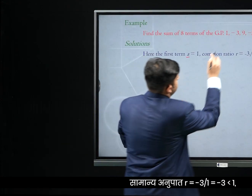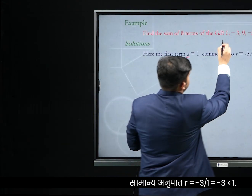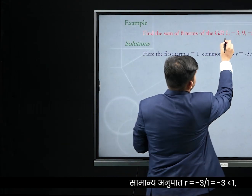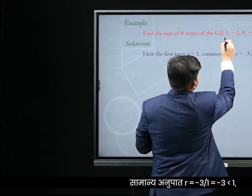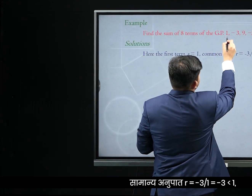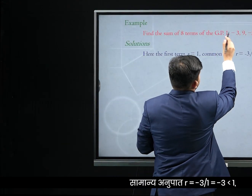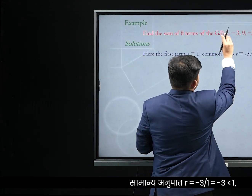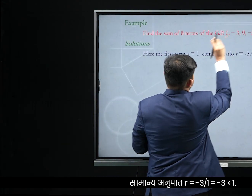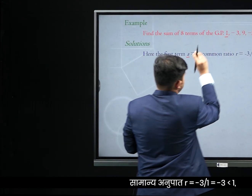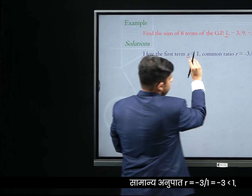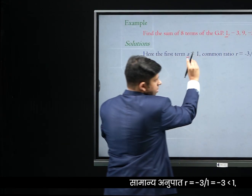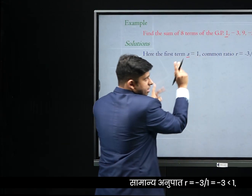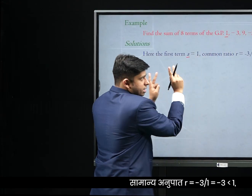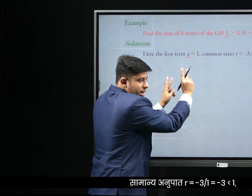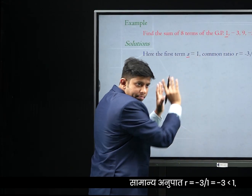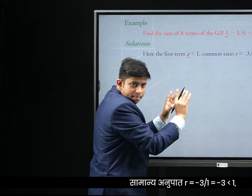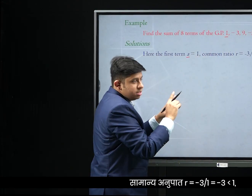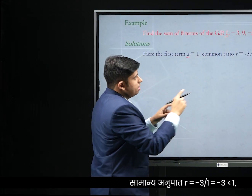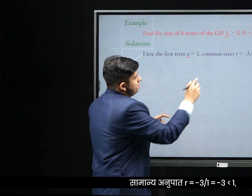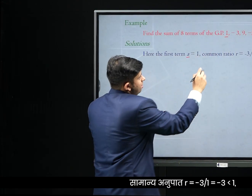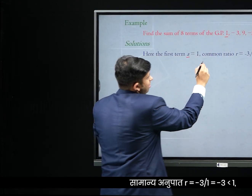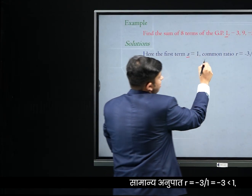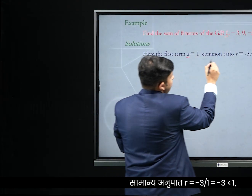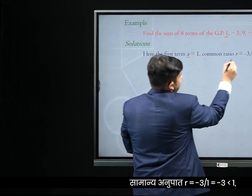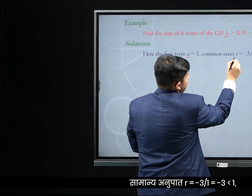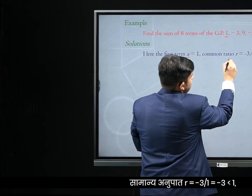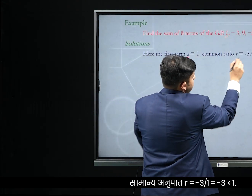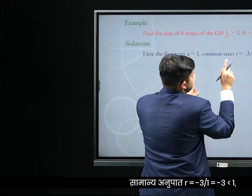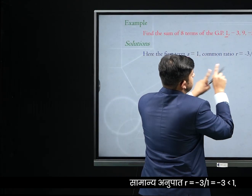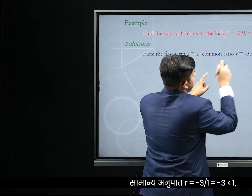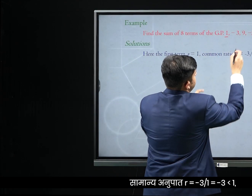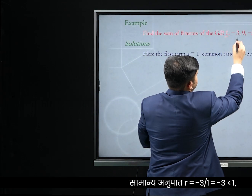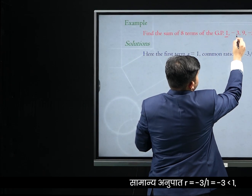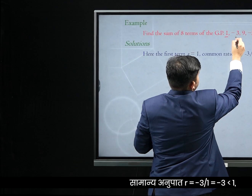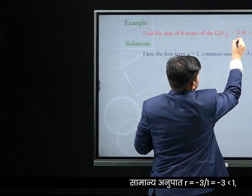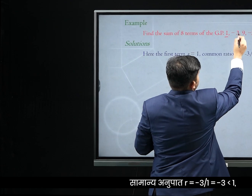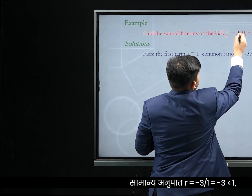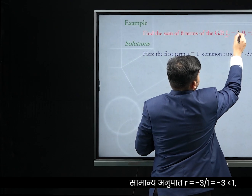सामान्य अनुपात r इज इक्वल -3/1 इज इक्वल -3 इज लेस देन 1।